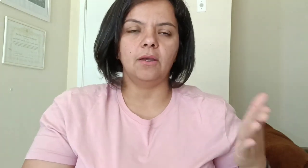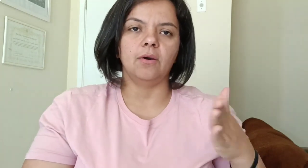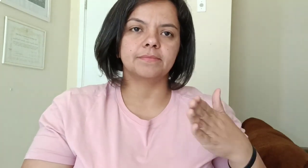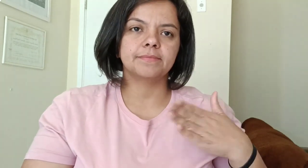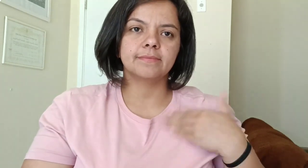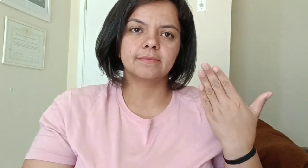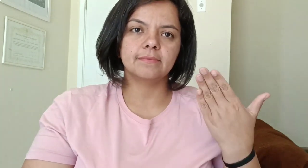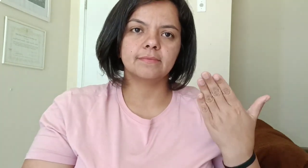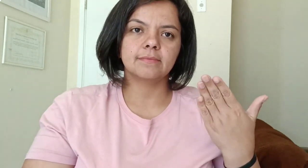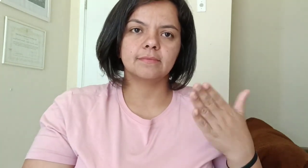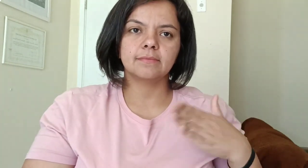ó.